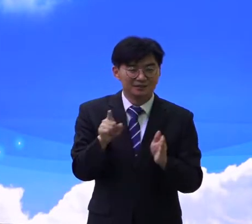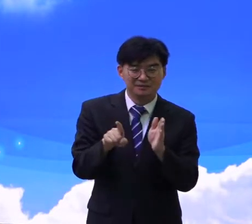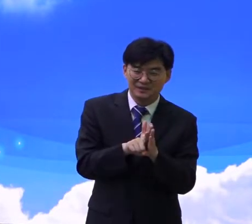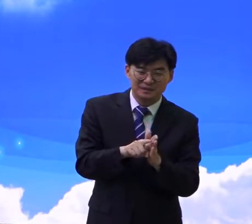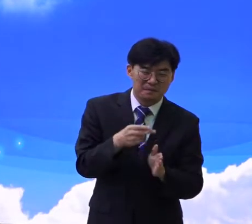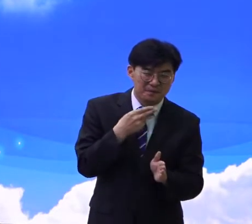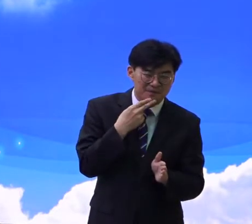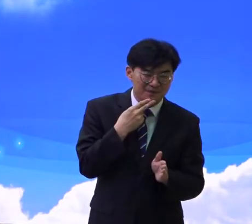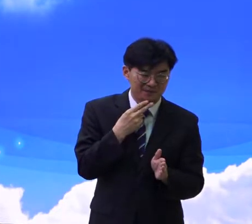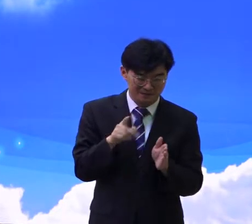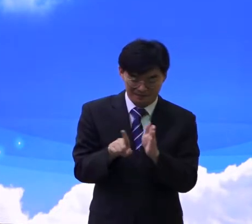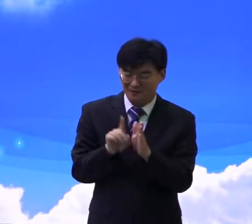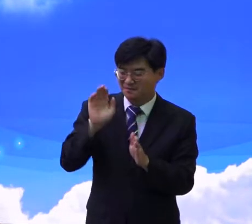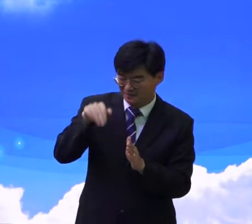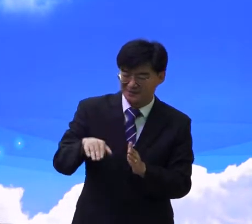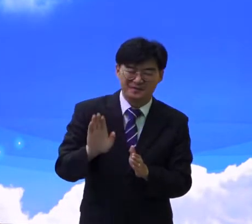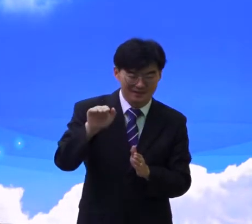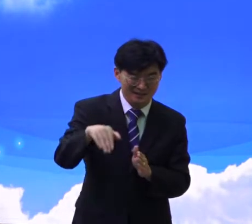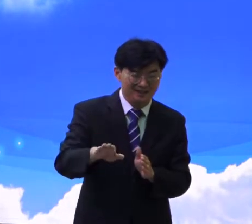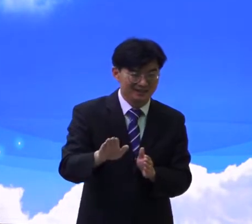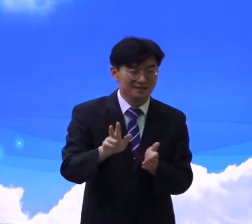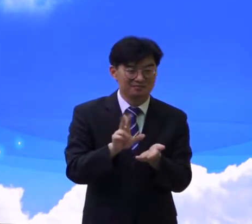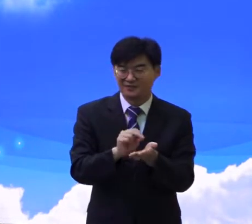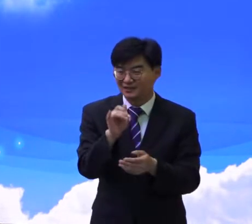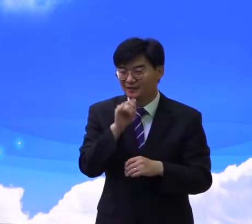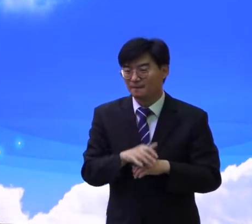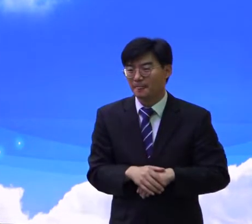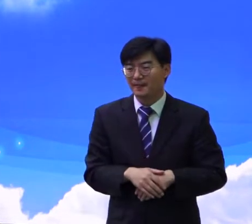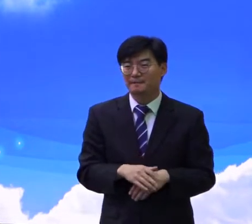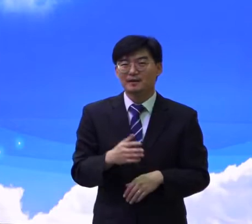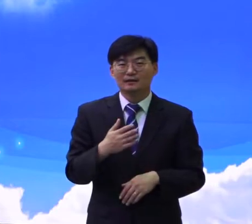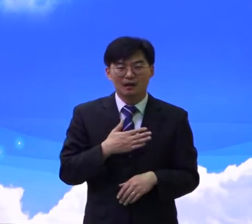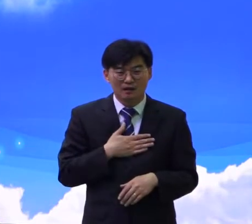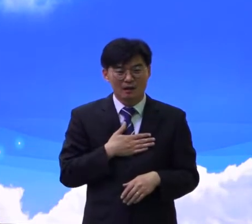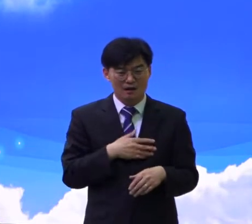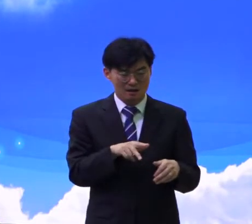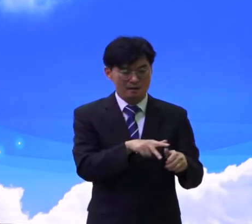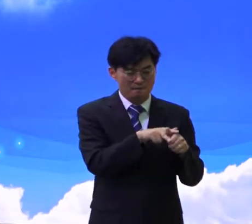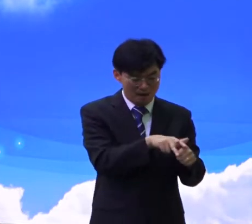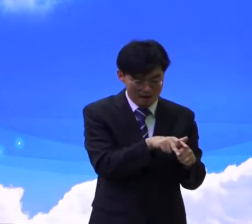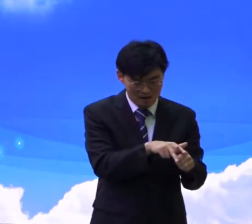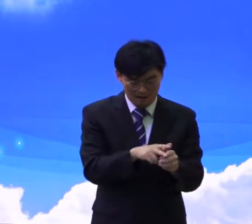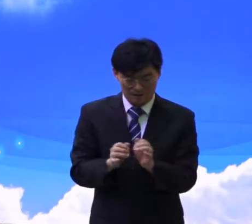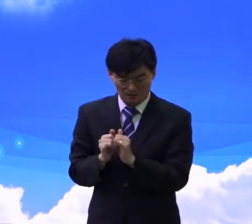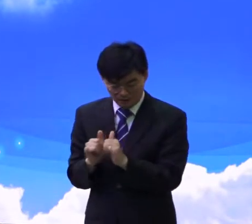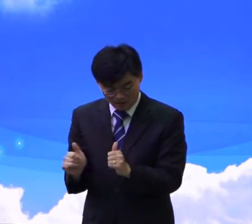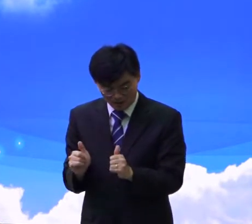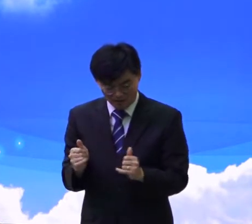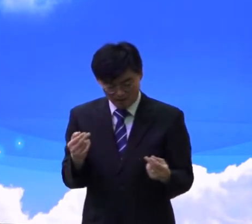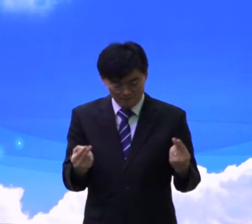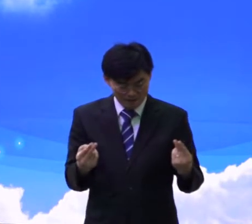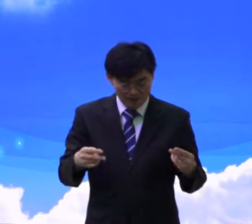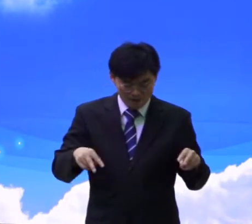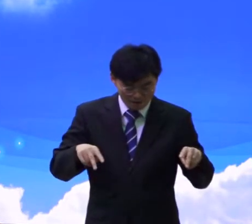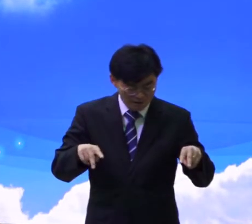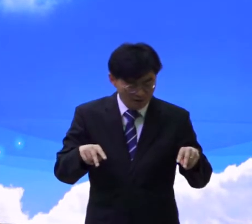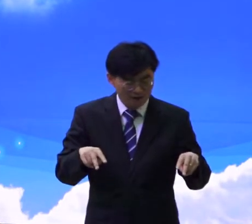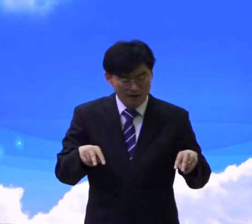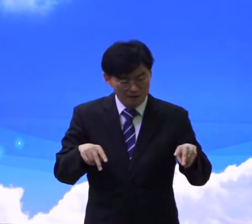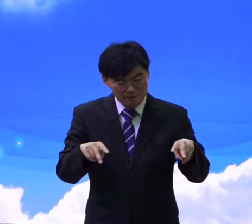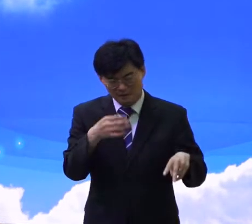있습니다. 그러니까 당연히 말과 함께 달리는 것은 너무나 힘든 일입니다. 또 그 전에는 말과